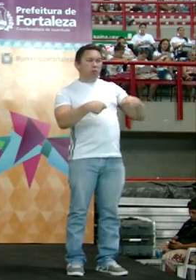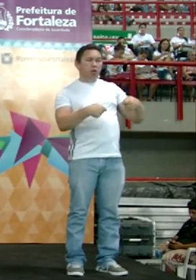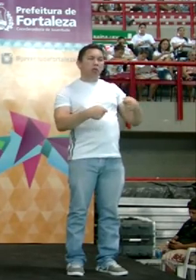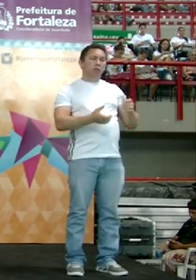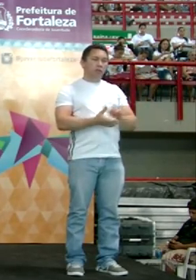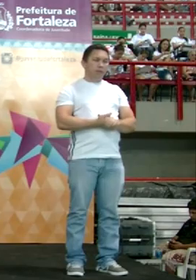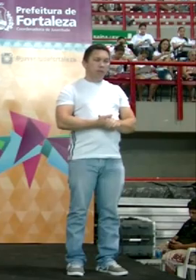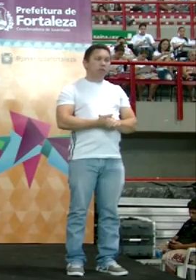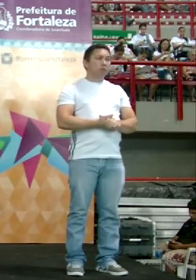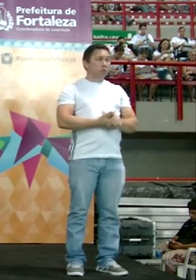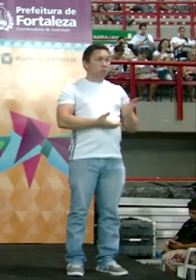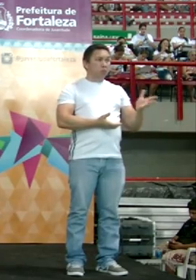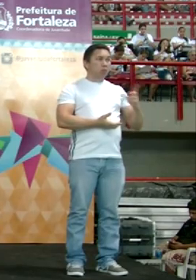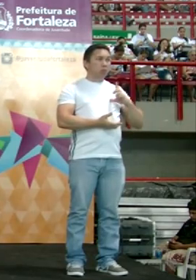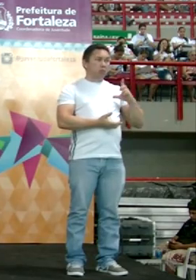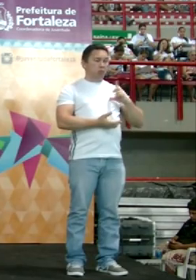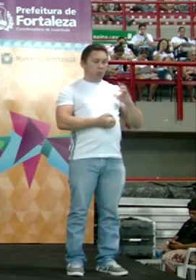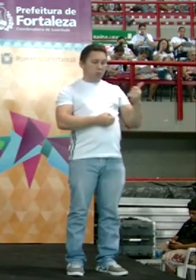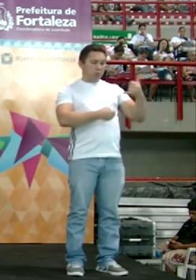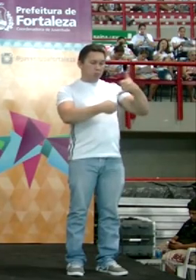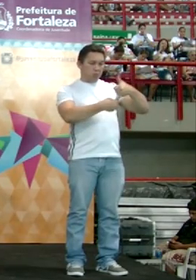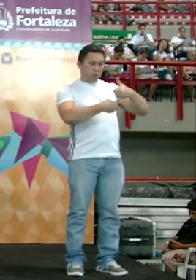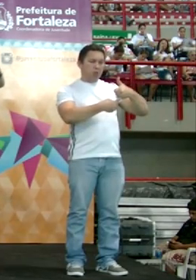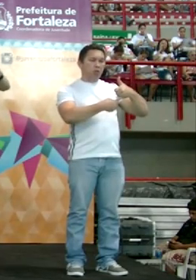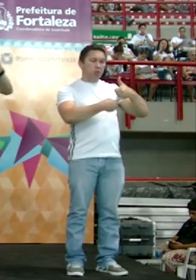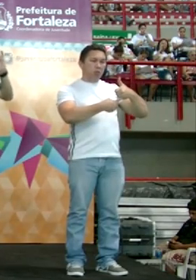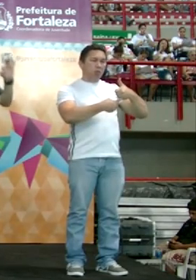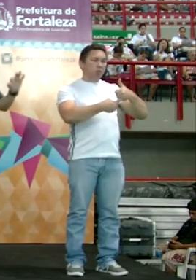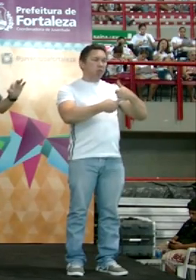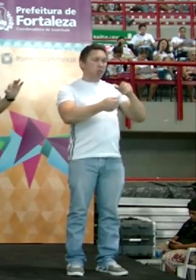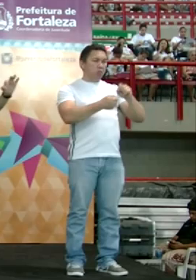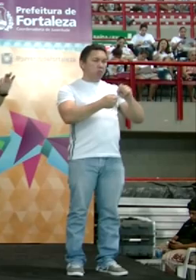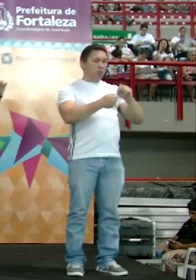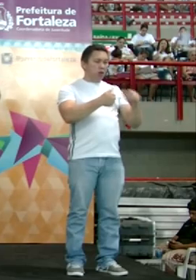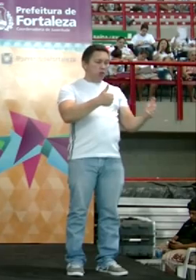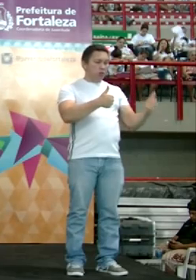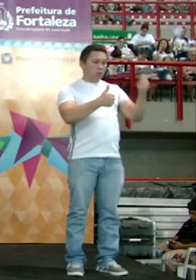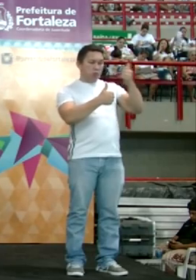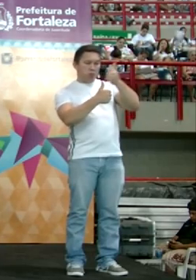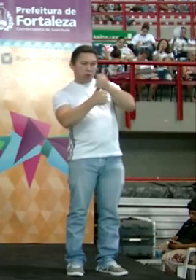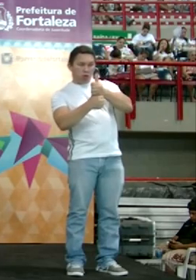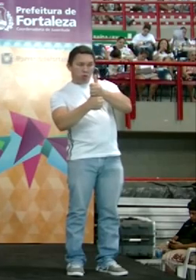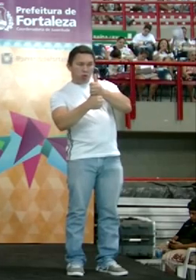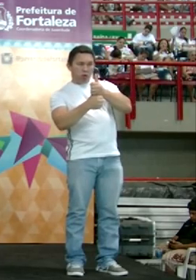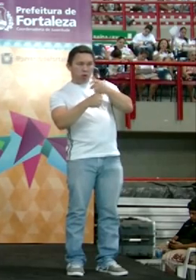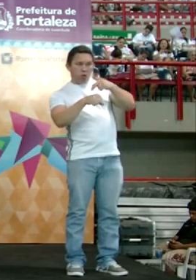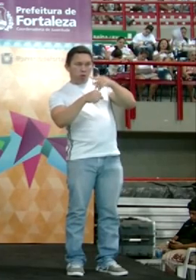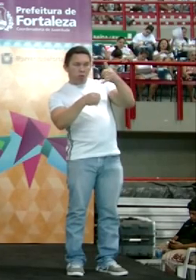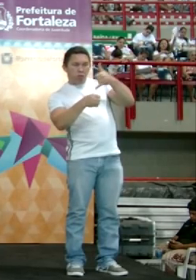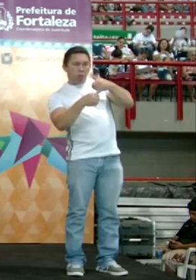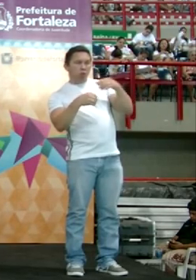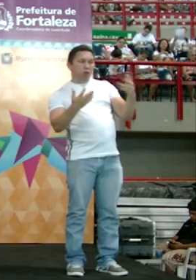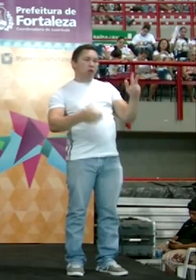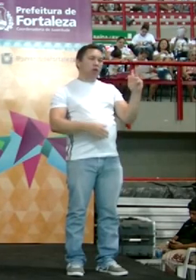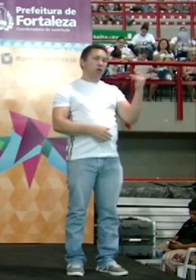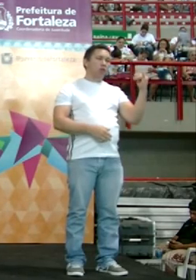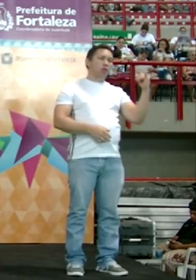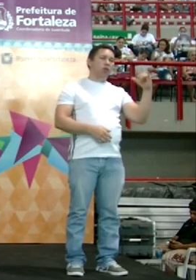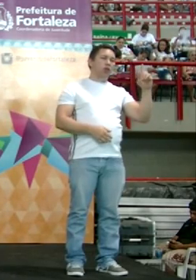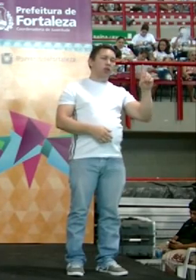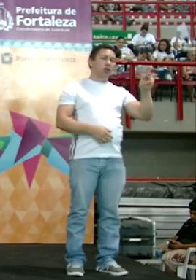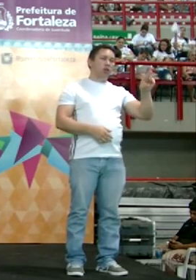se tem um combustível que tem potencial para substituir o petróleo, esse combustível é o